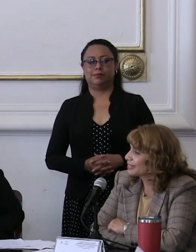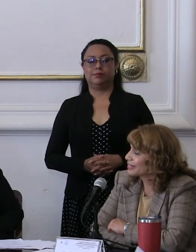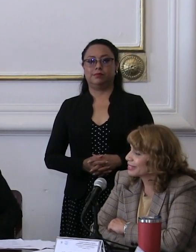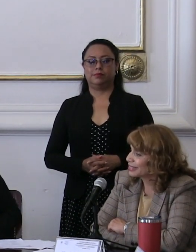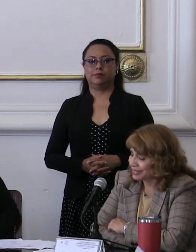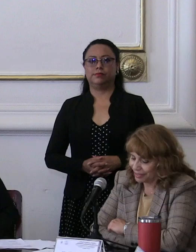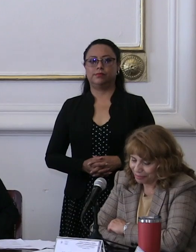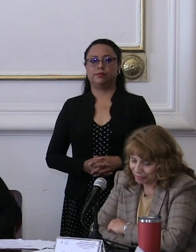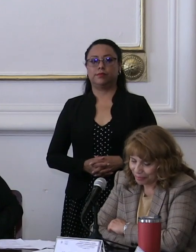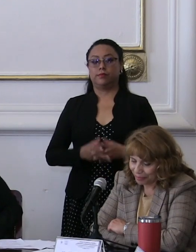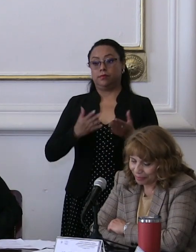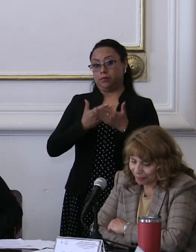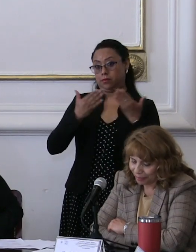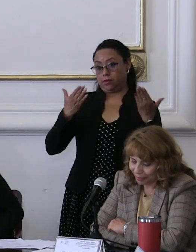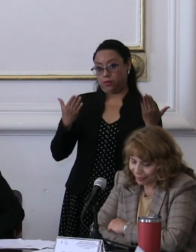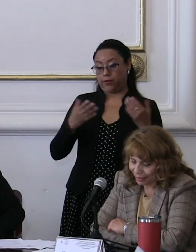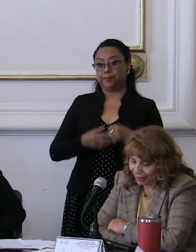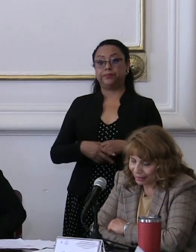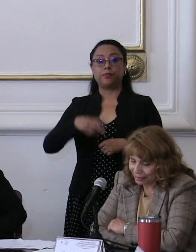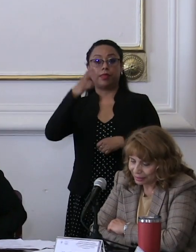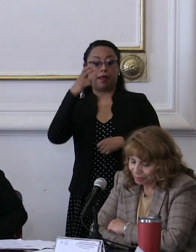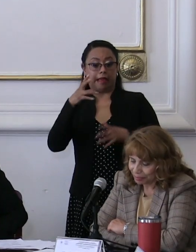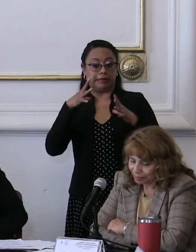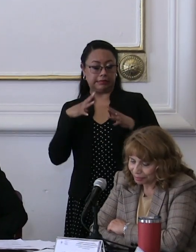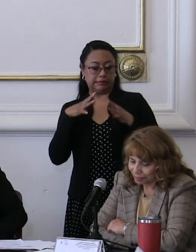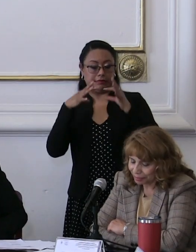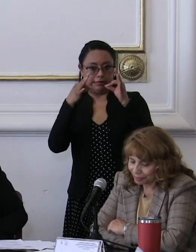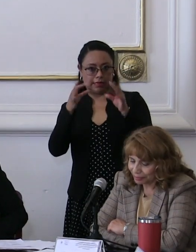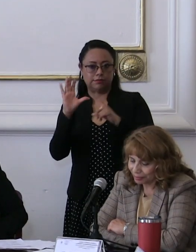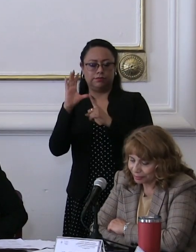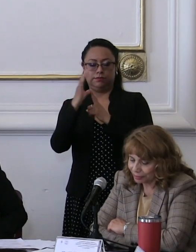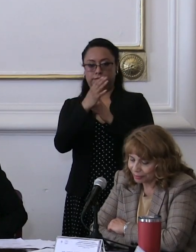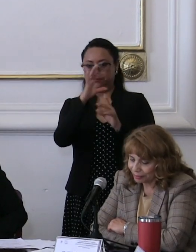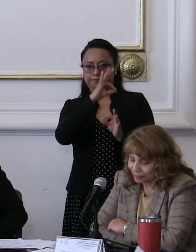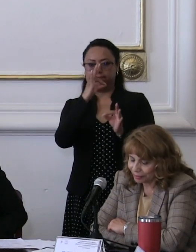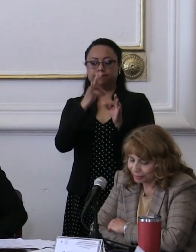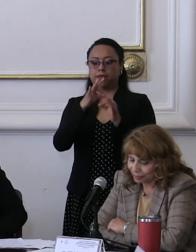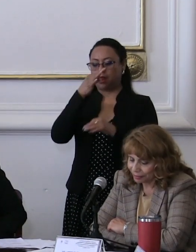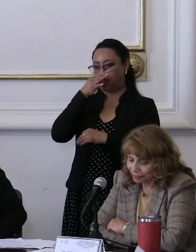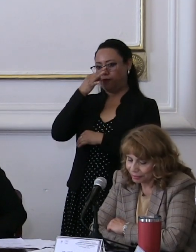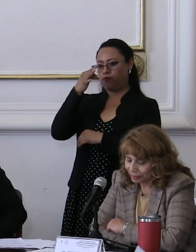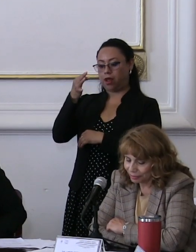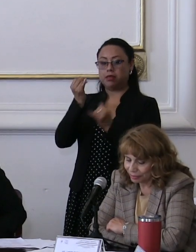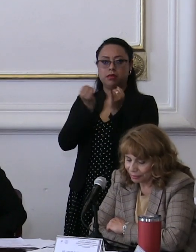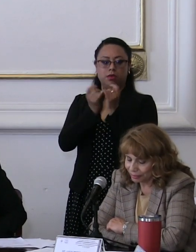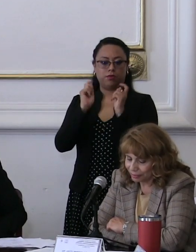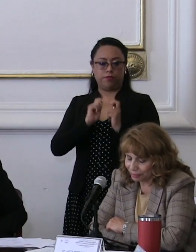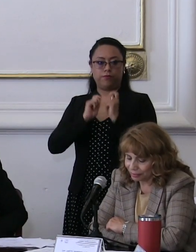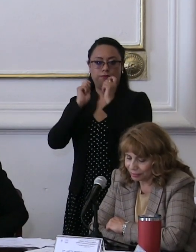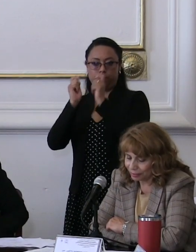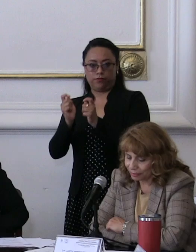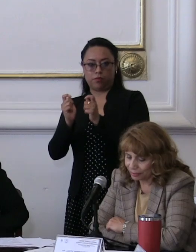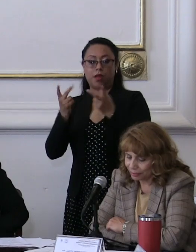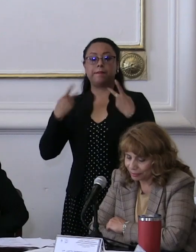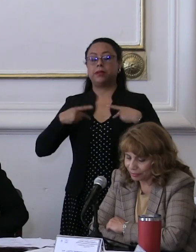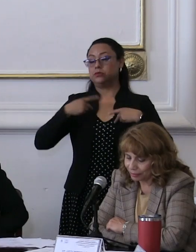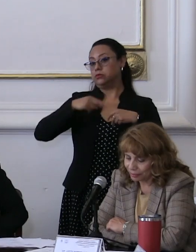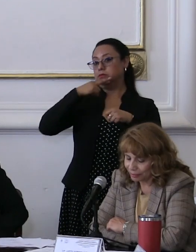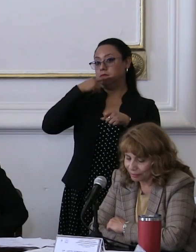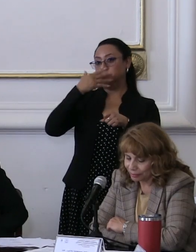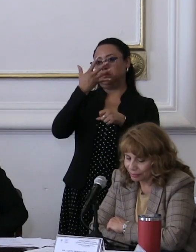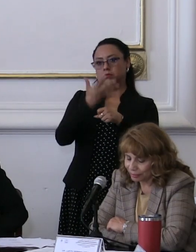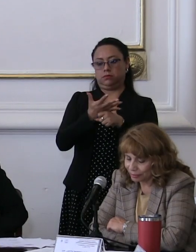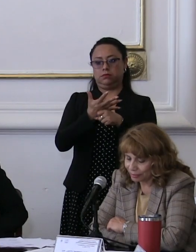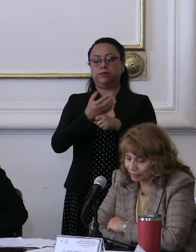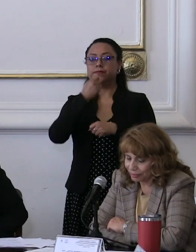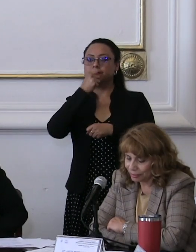Infórmese de la instalación de esta comisión y de la designación de las personas responsables